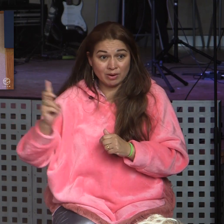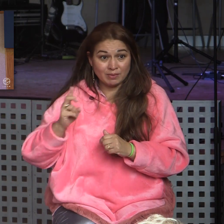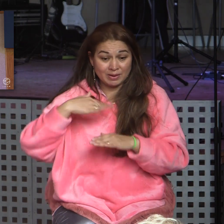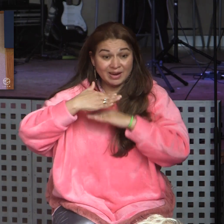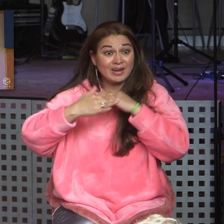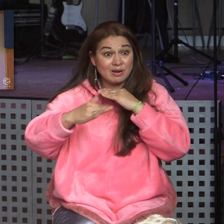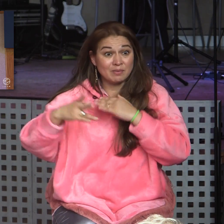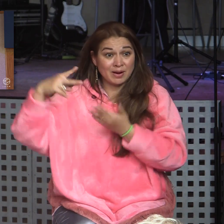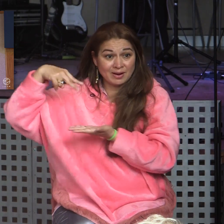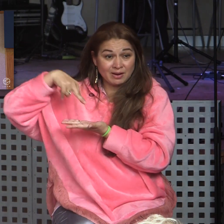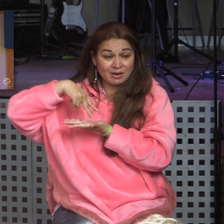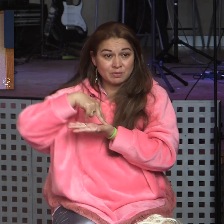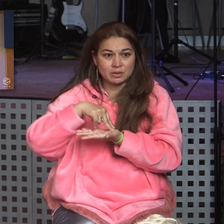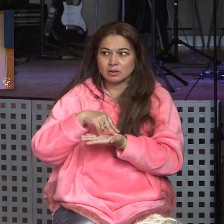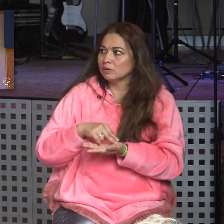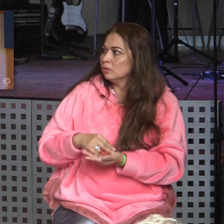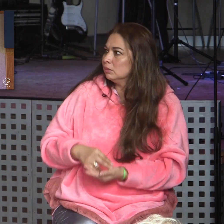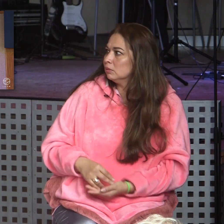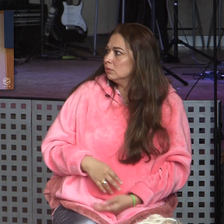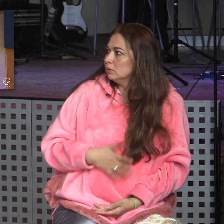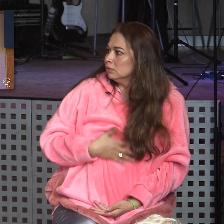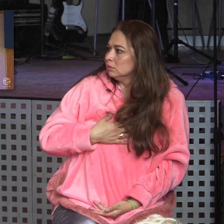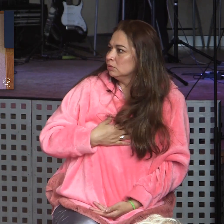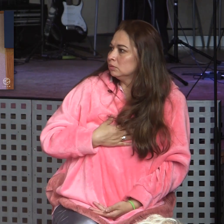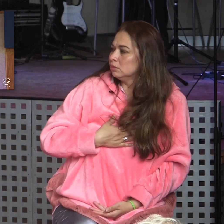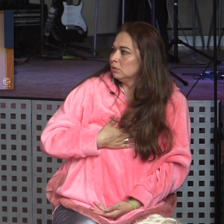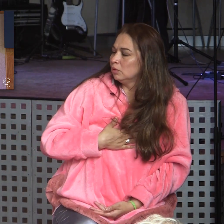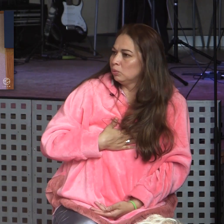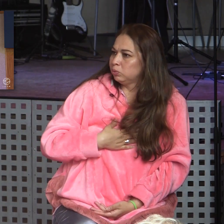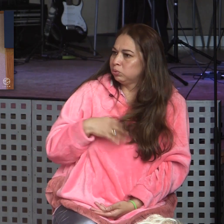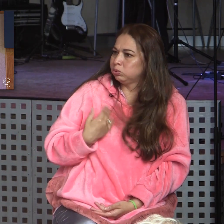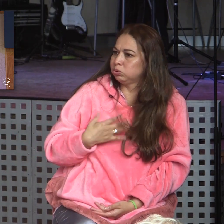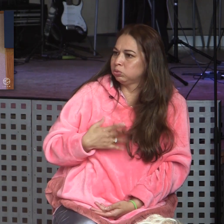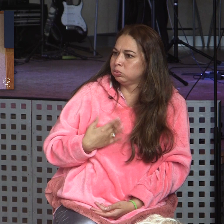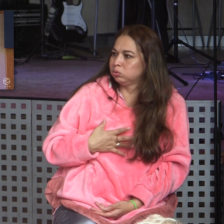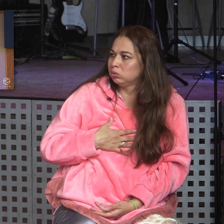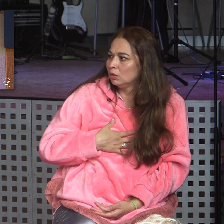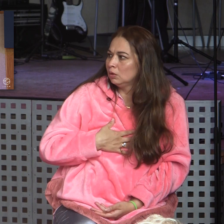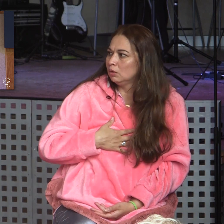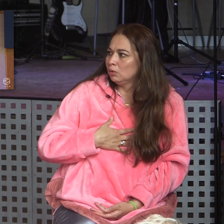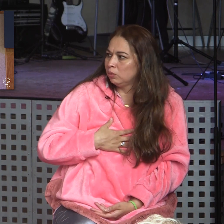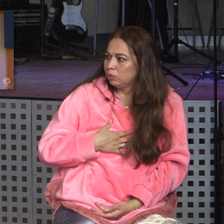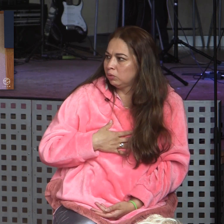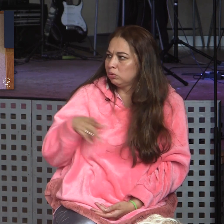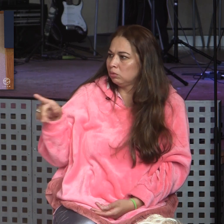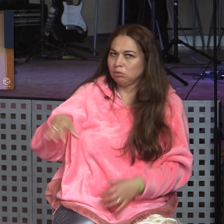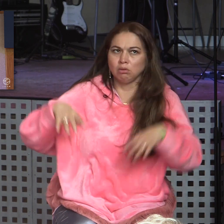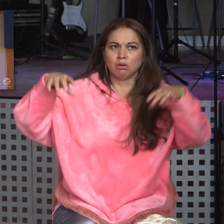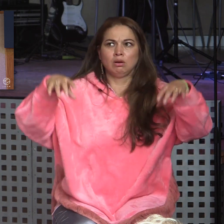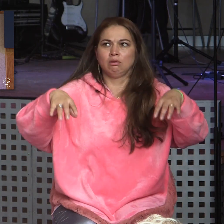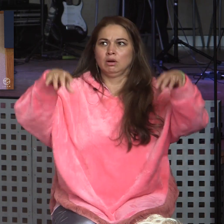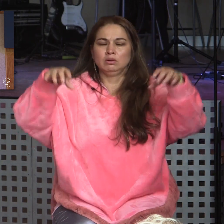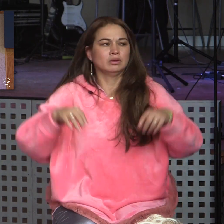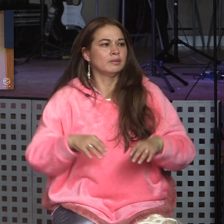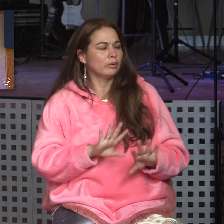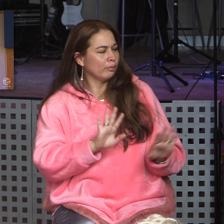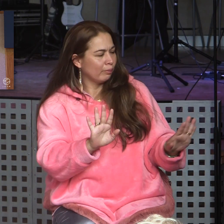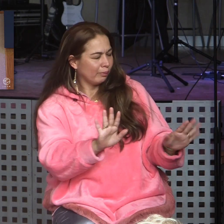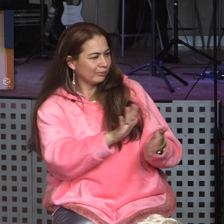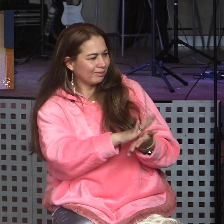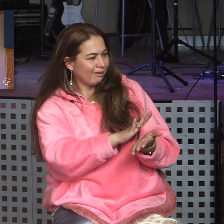Jesucristo dice, tranquilos, no tengáis miedo, soy yo. Y Pedro le